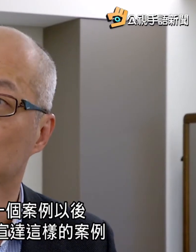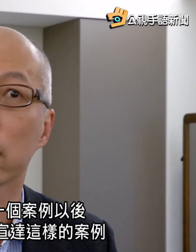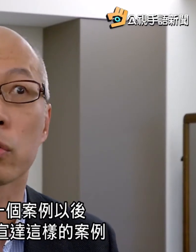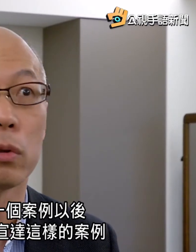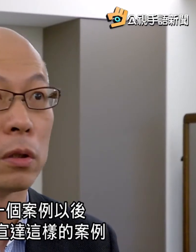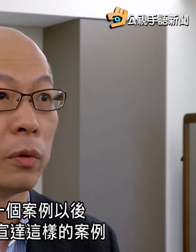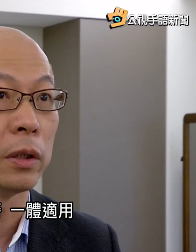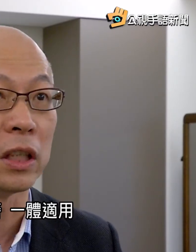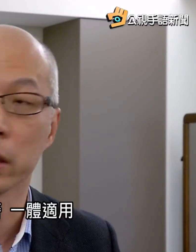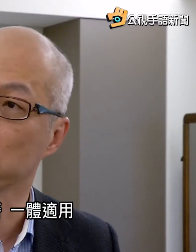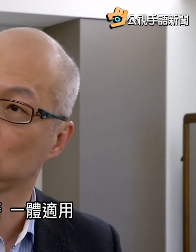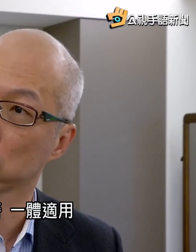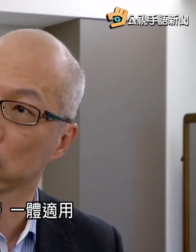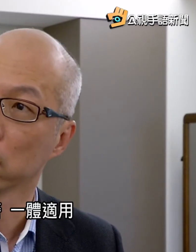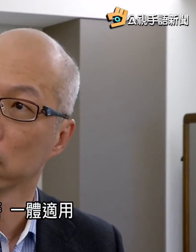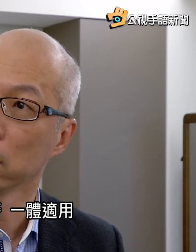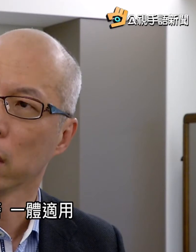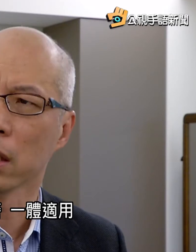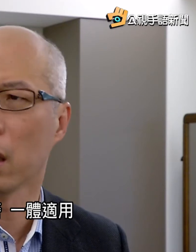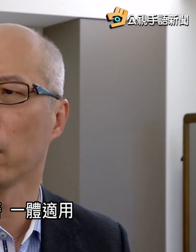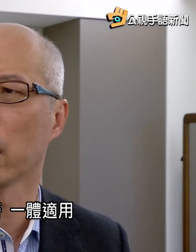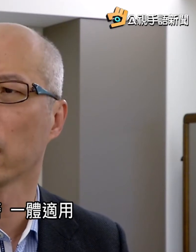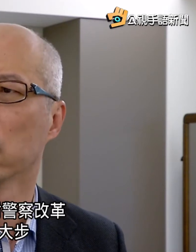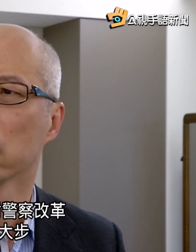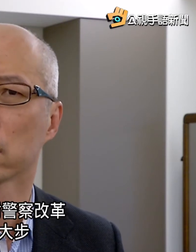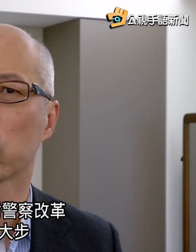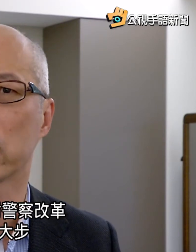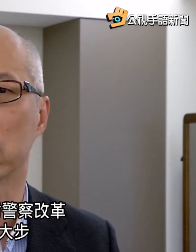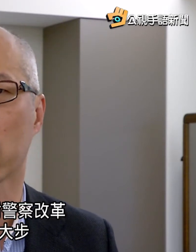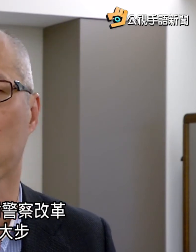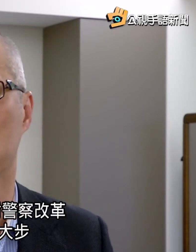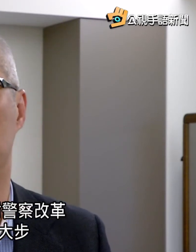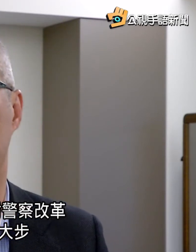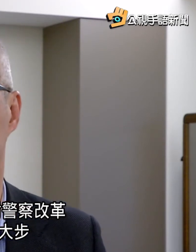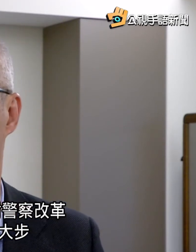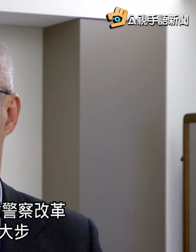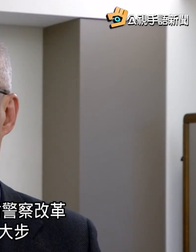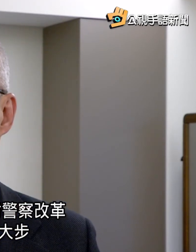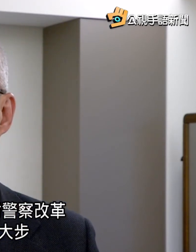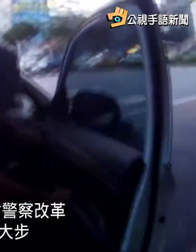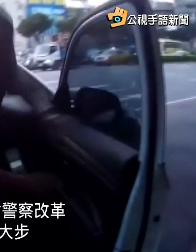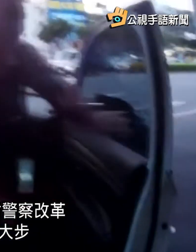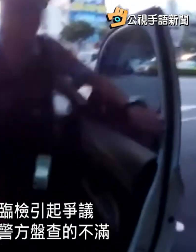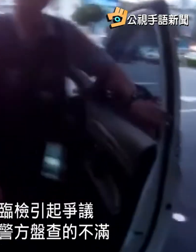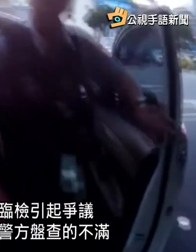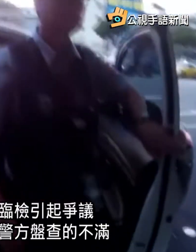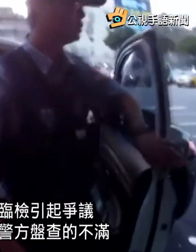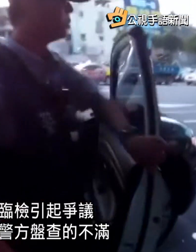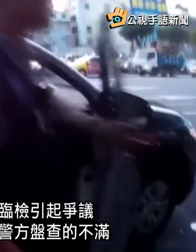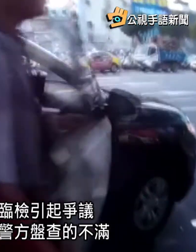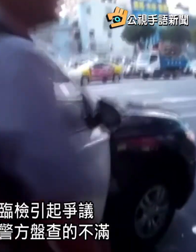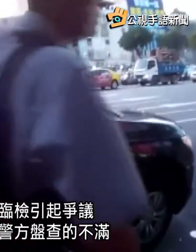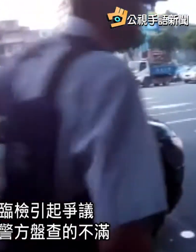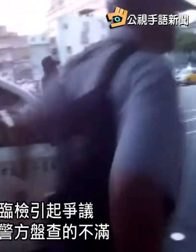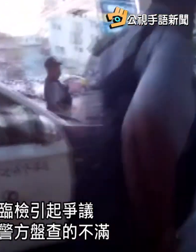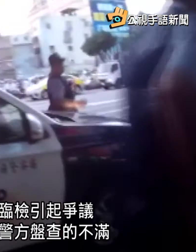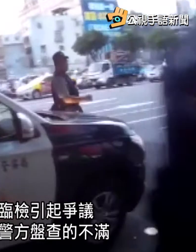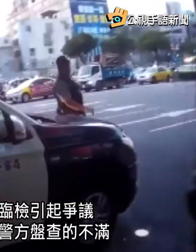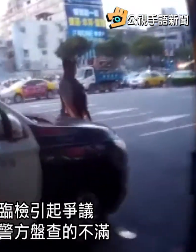让所有的原警一体适用，很好啊，这就对警察改革迈出一大步啊。 马在勤认为，警方临检引起争